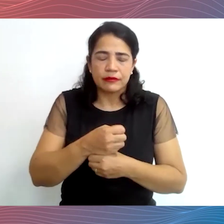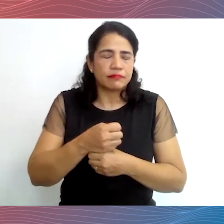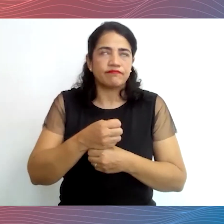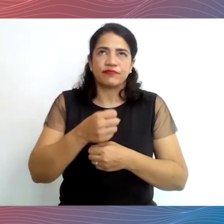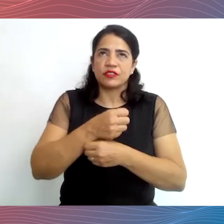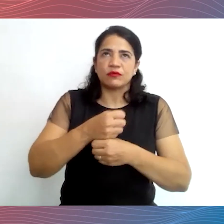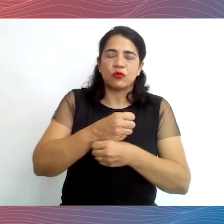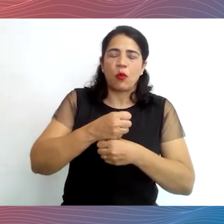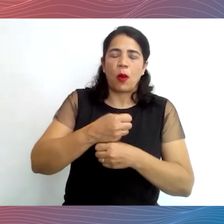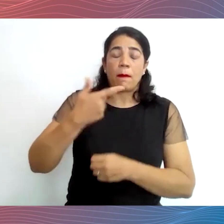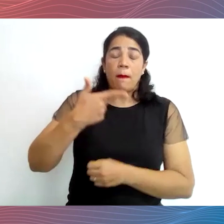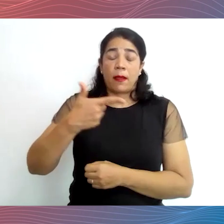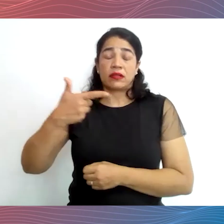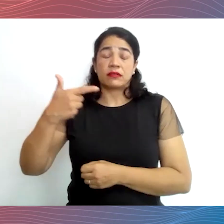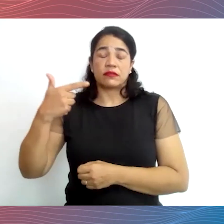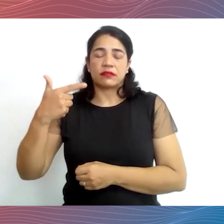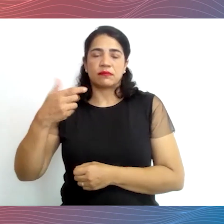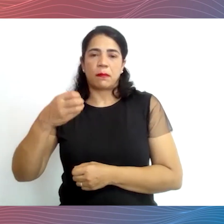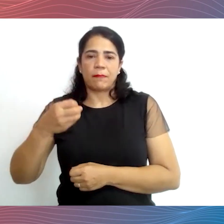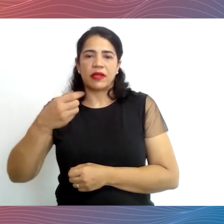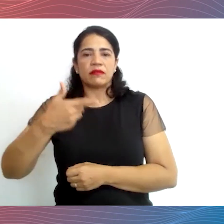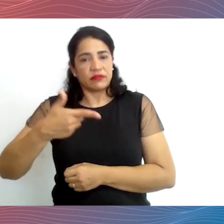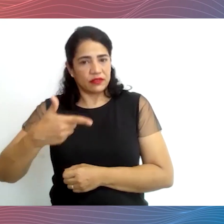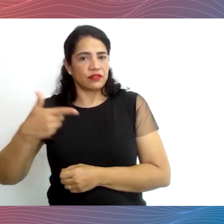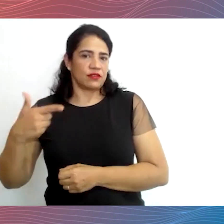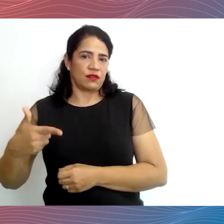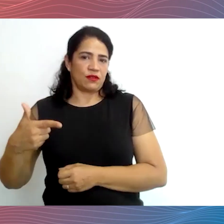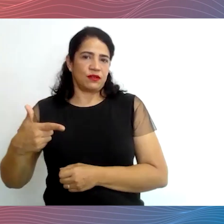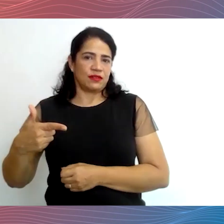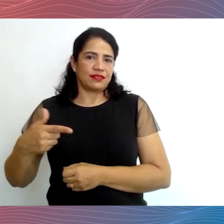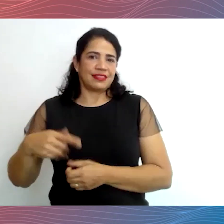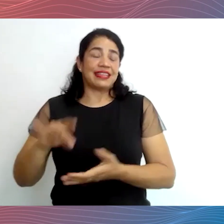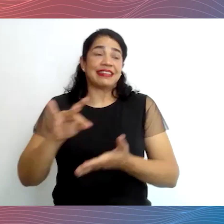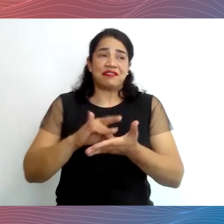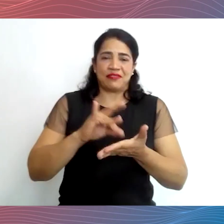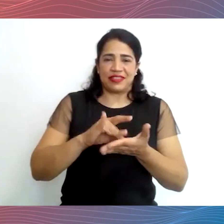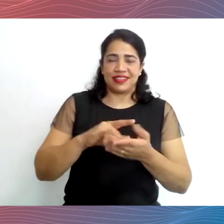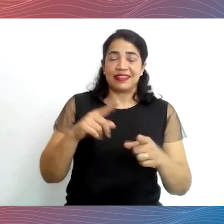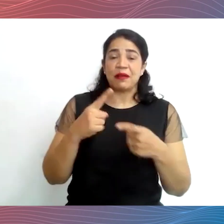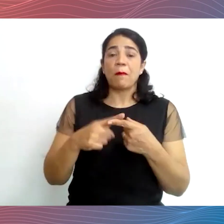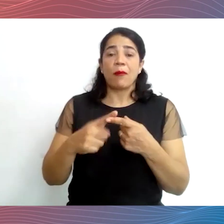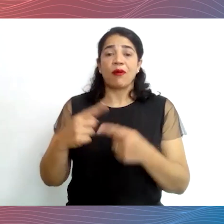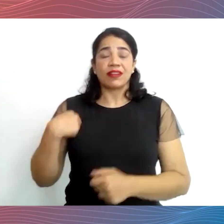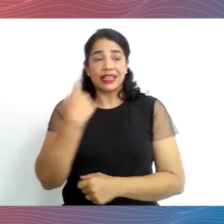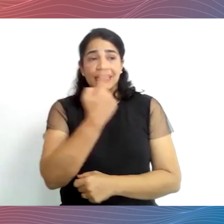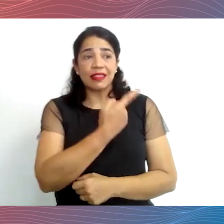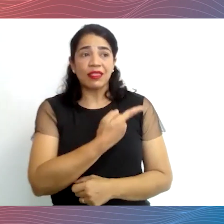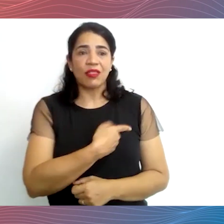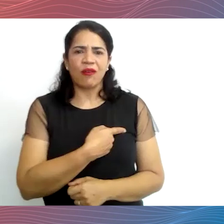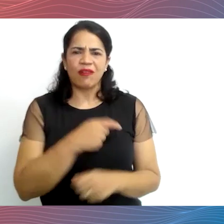Nós estamos reconquistando o continente africano.